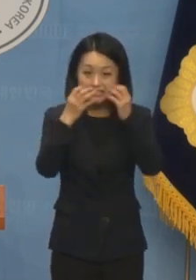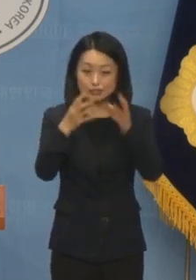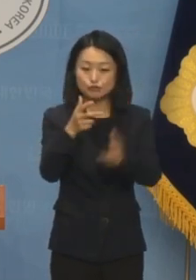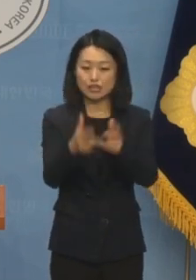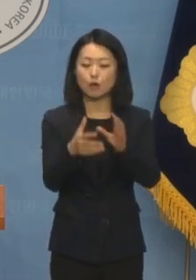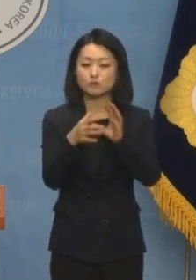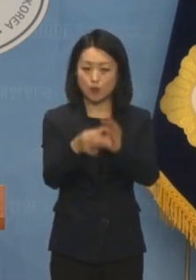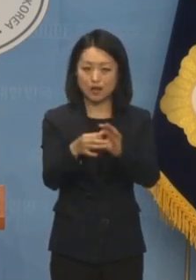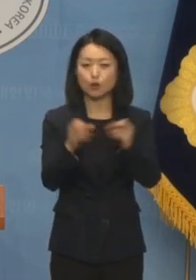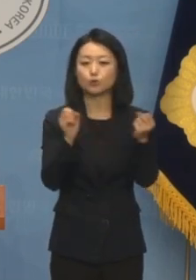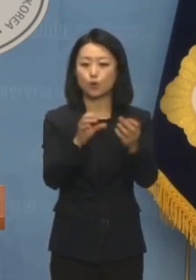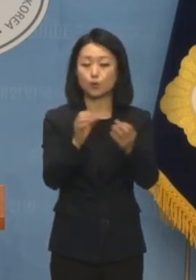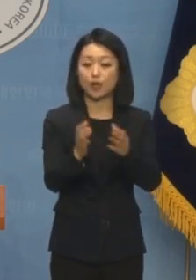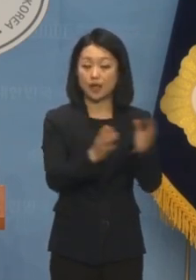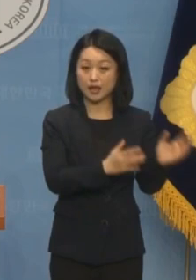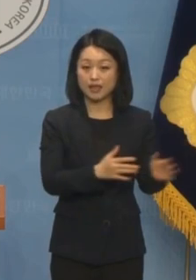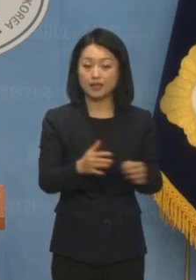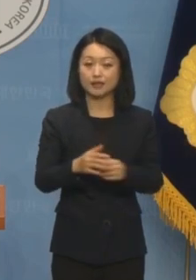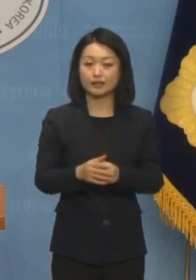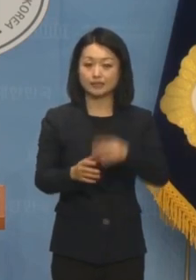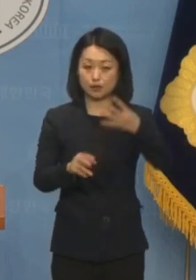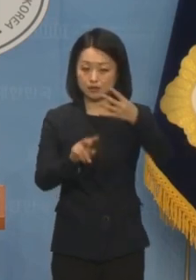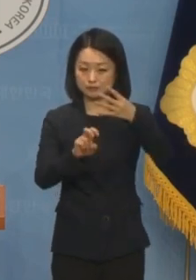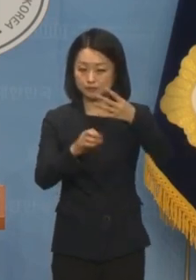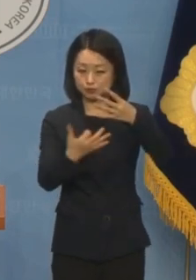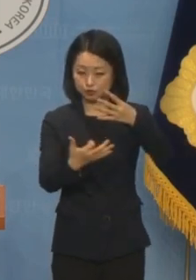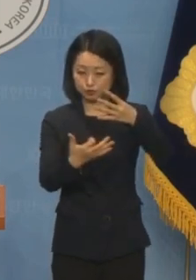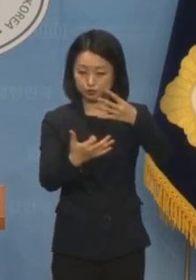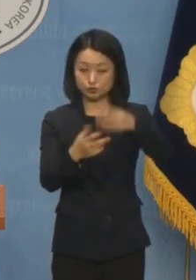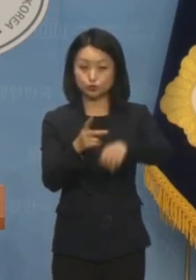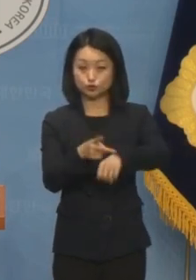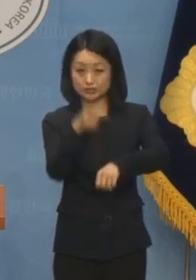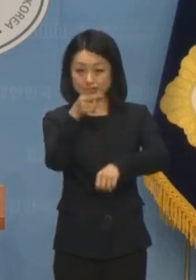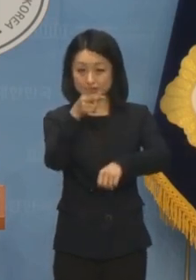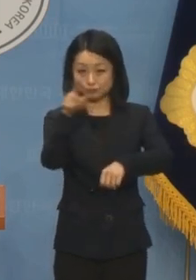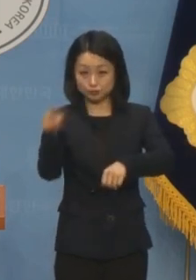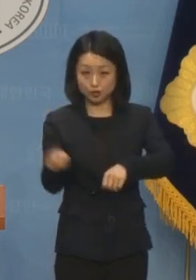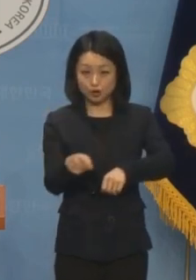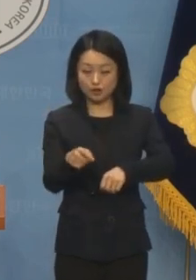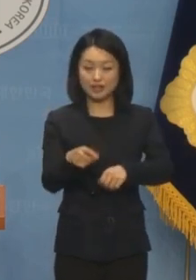중입니다 금요일 4월 19일 오후 2시부터는